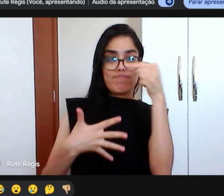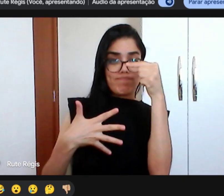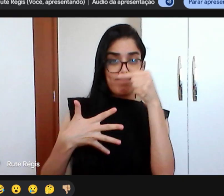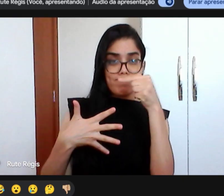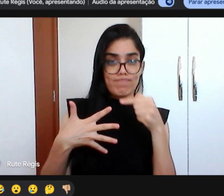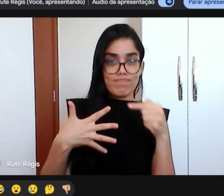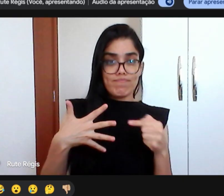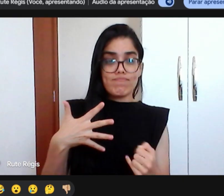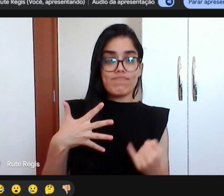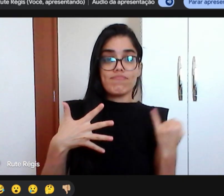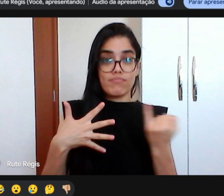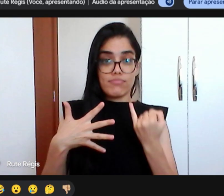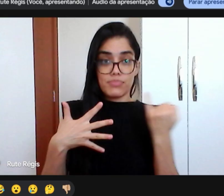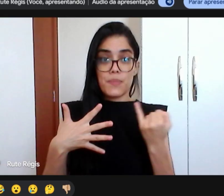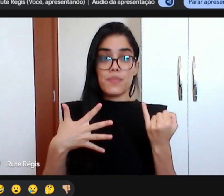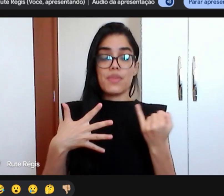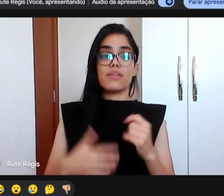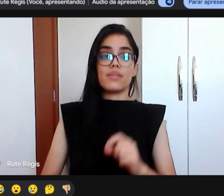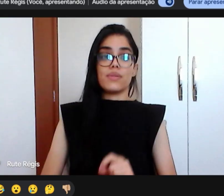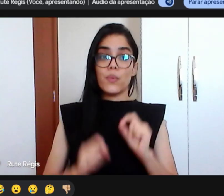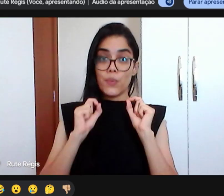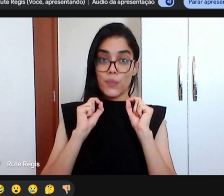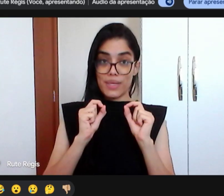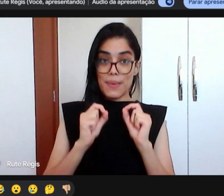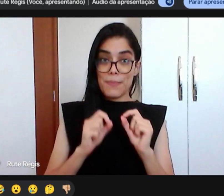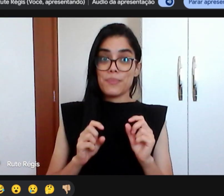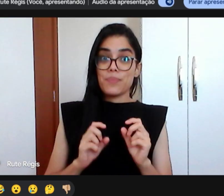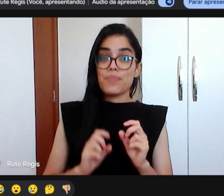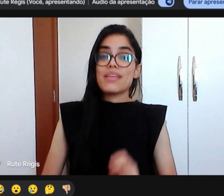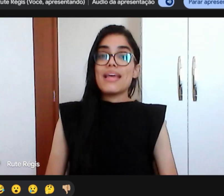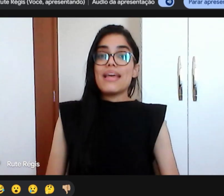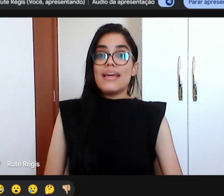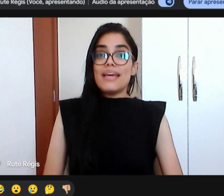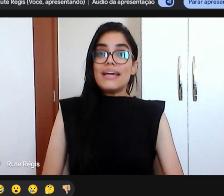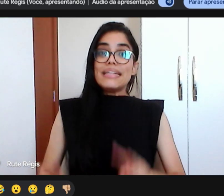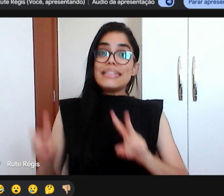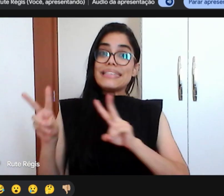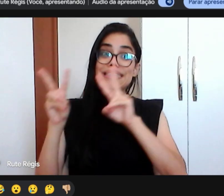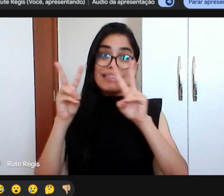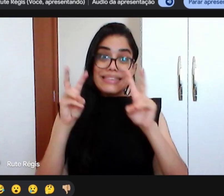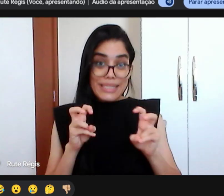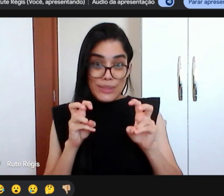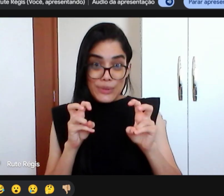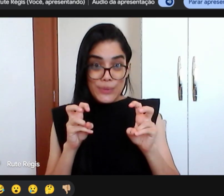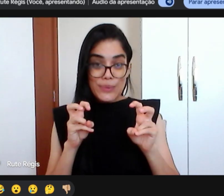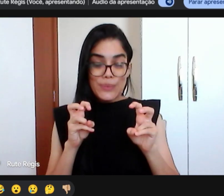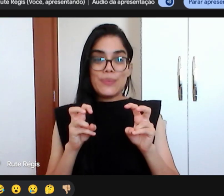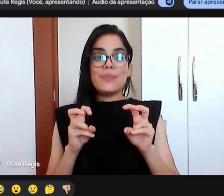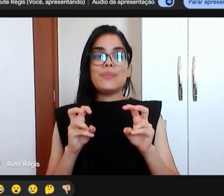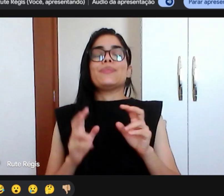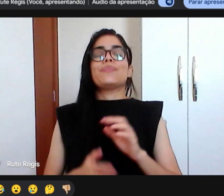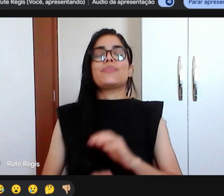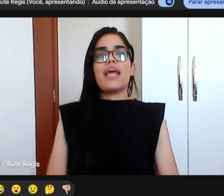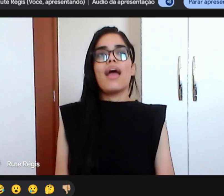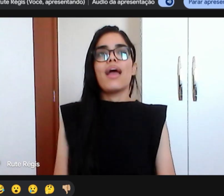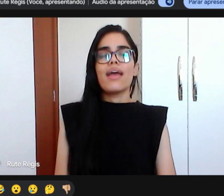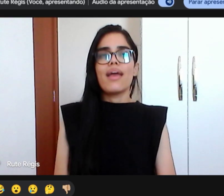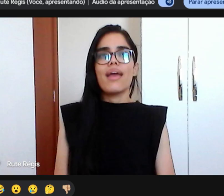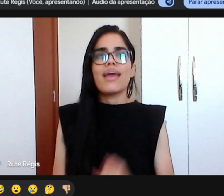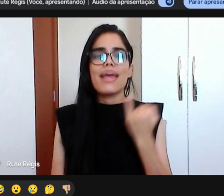A escrita, ela contém alguns tópicos importantes, como por exemplo, né, o